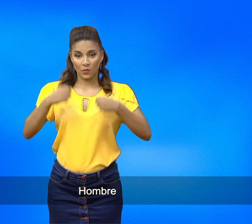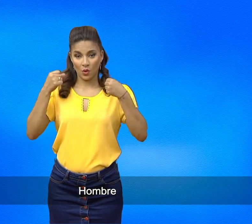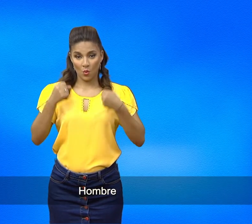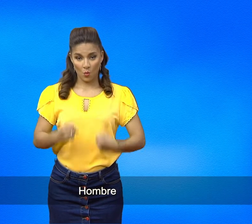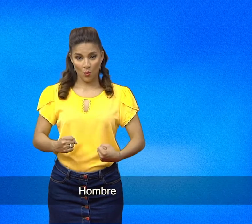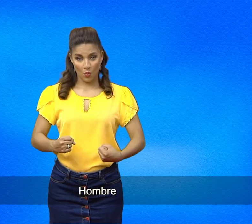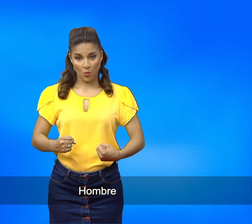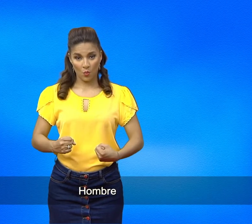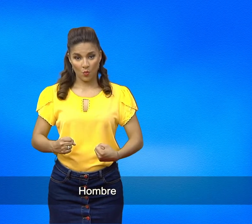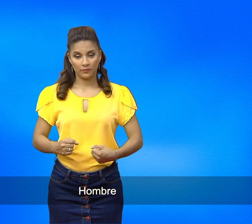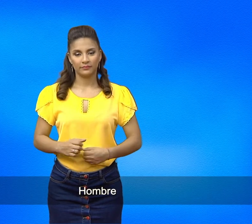hombre